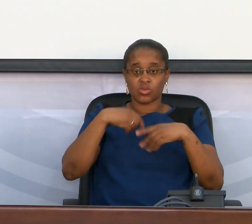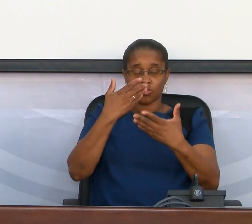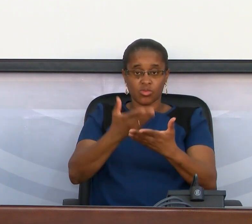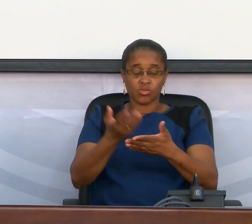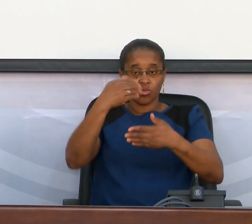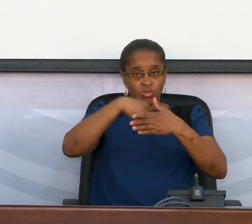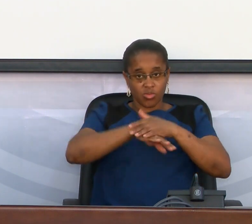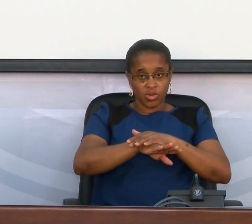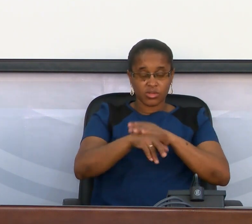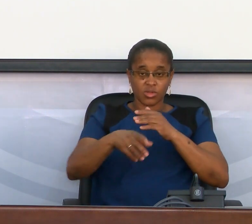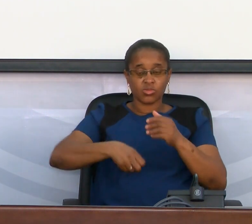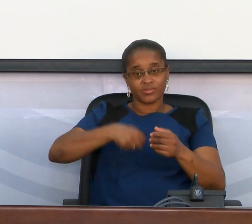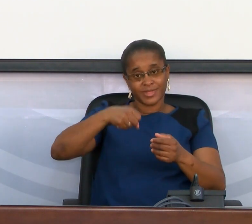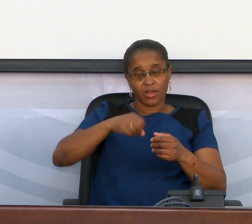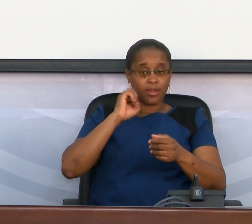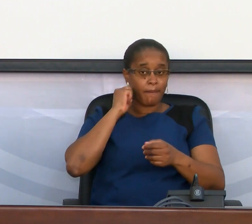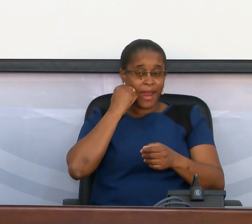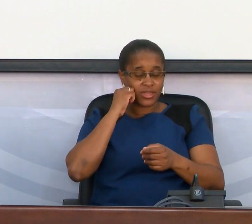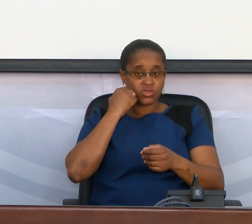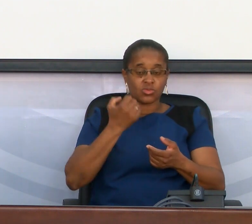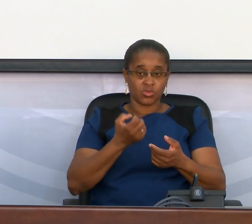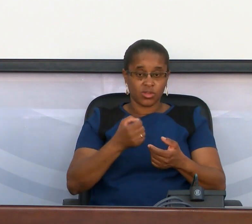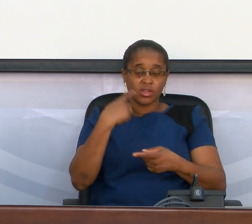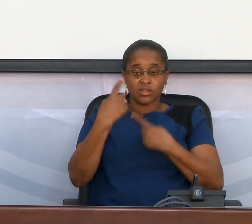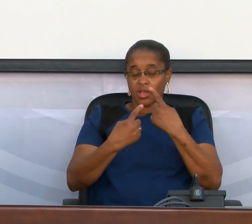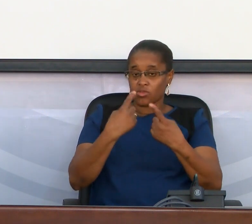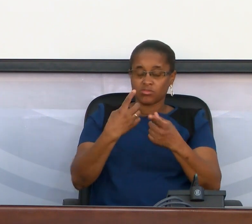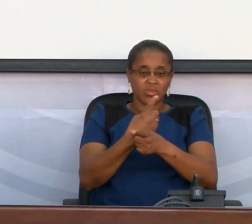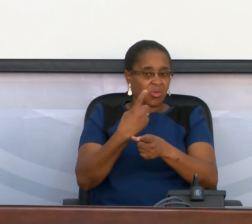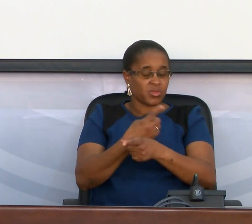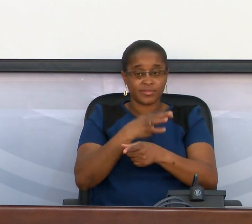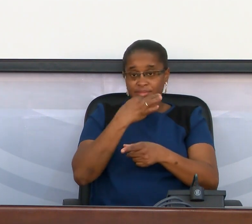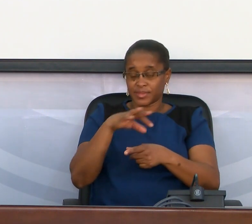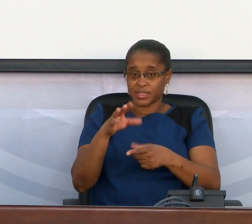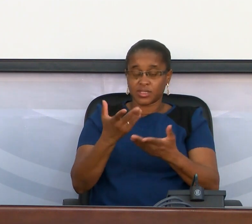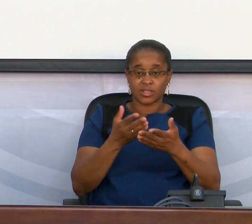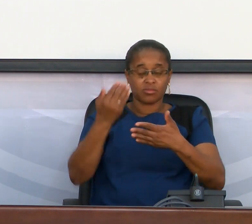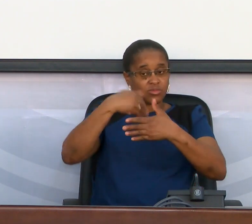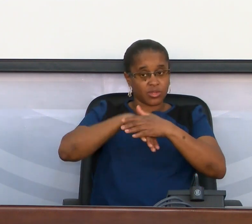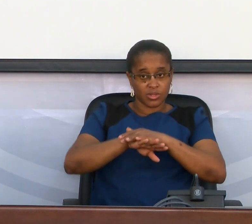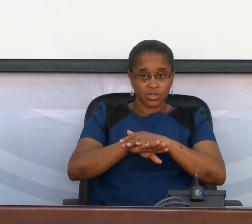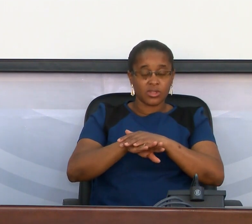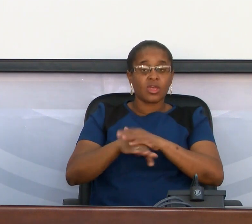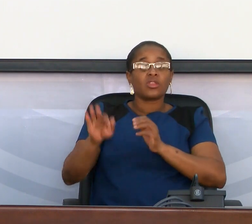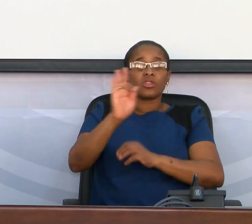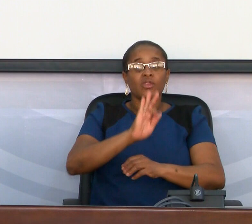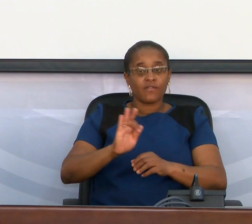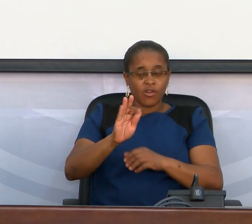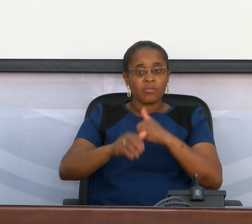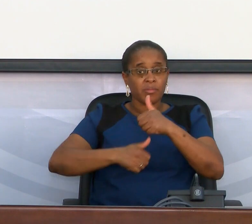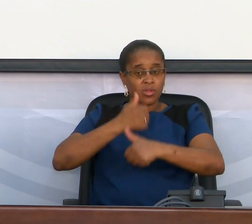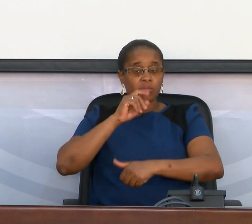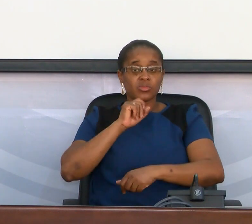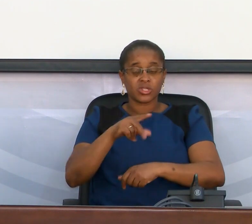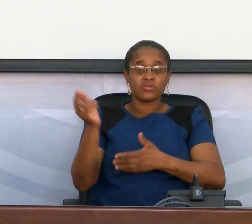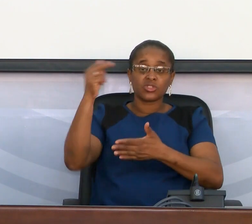dentro de um saco de plástico ou de alguma embalagem que permita o seu armazenamento de forma mais adequada possível.